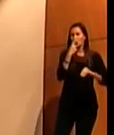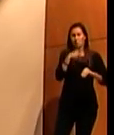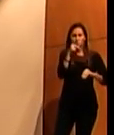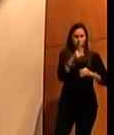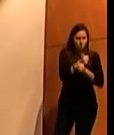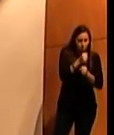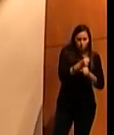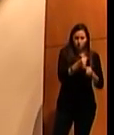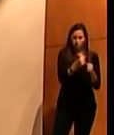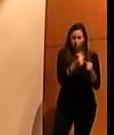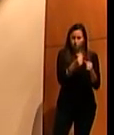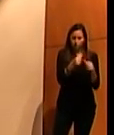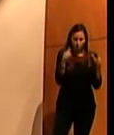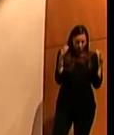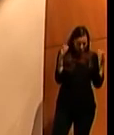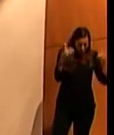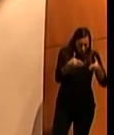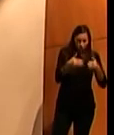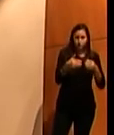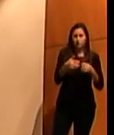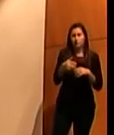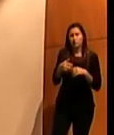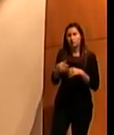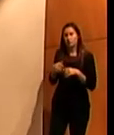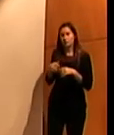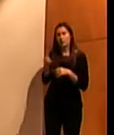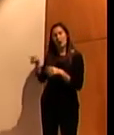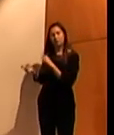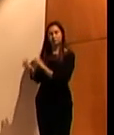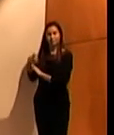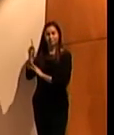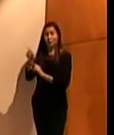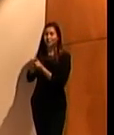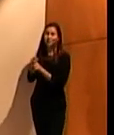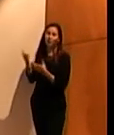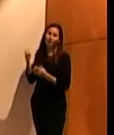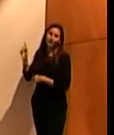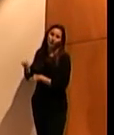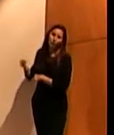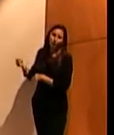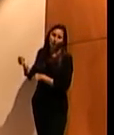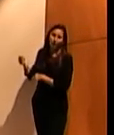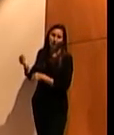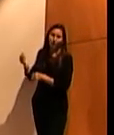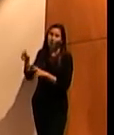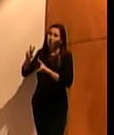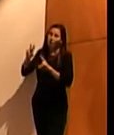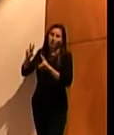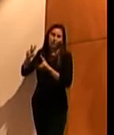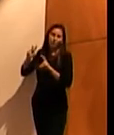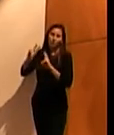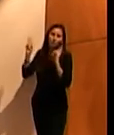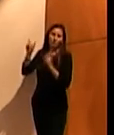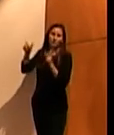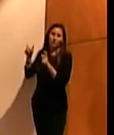fait. Voilà. Et surtout, la nature. Finalement, la nature parle à tout le monde. Et d'avoir